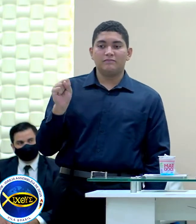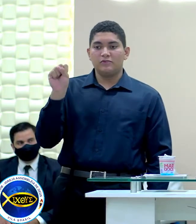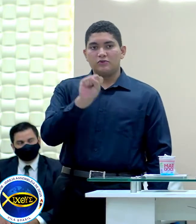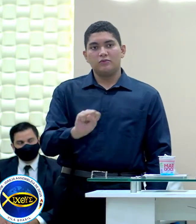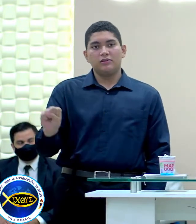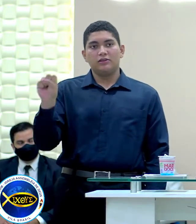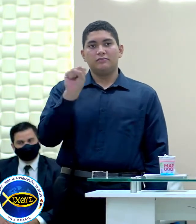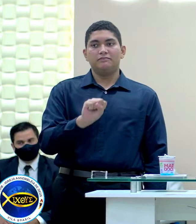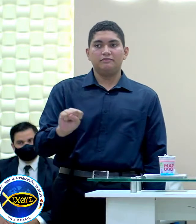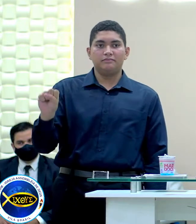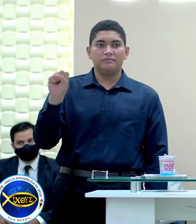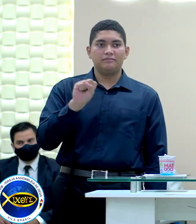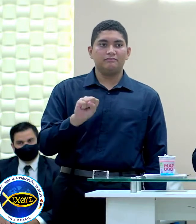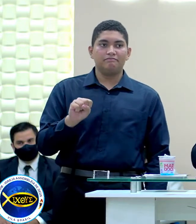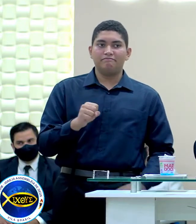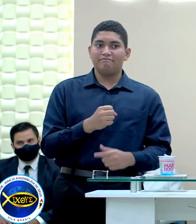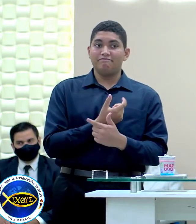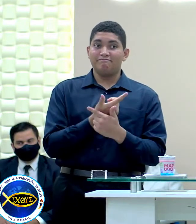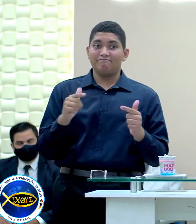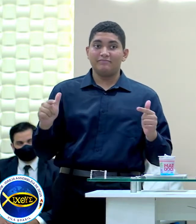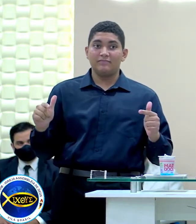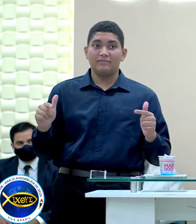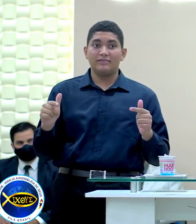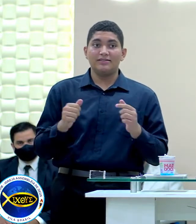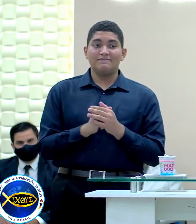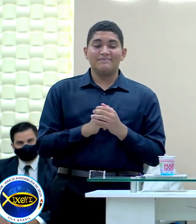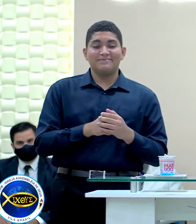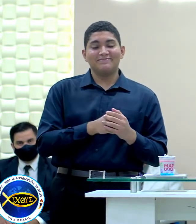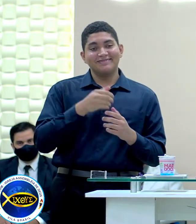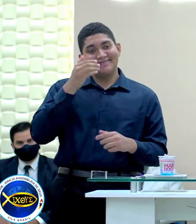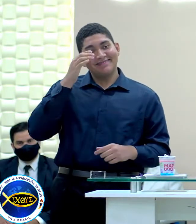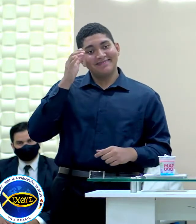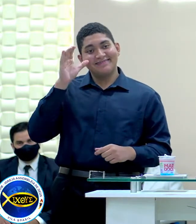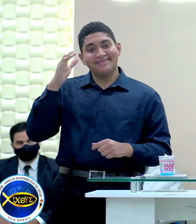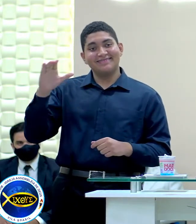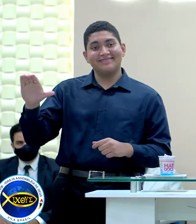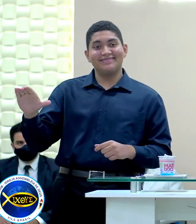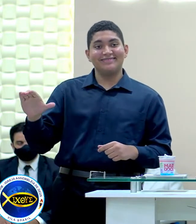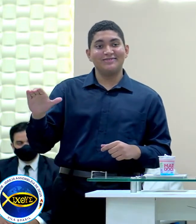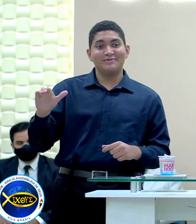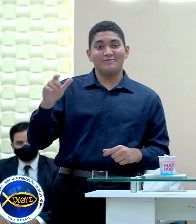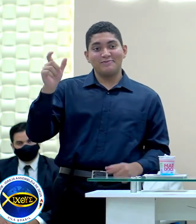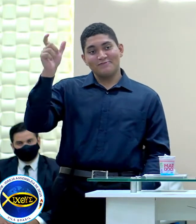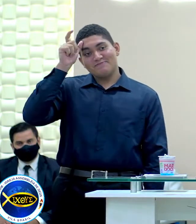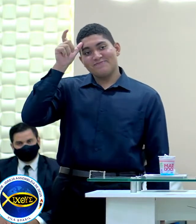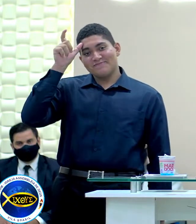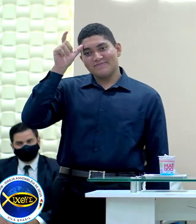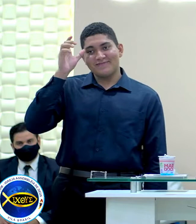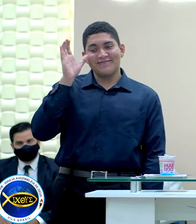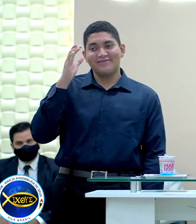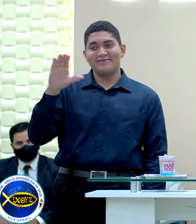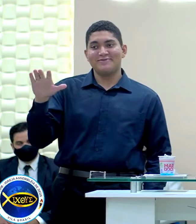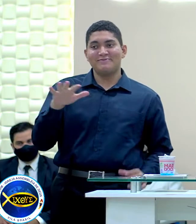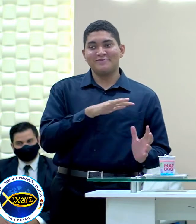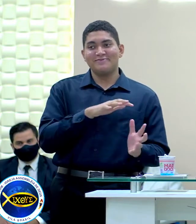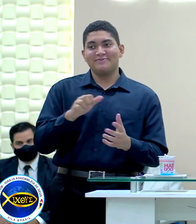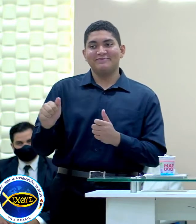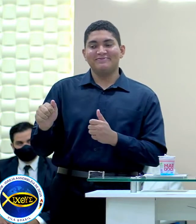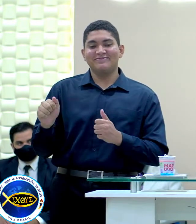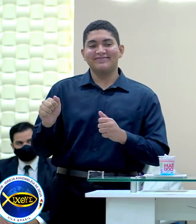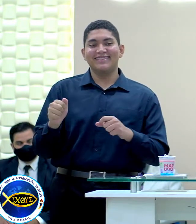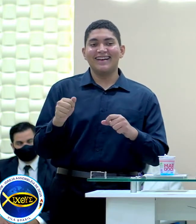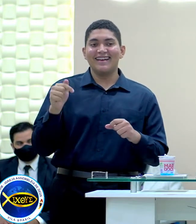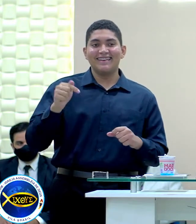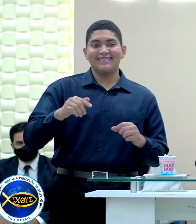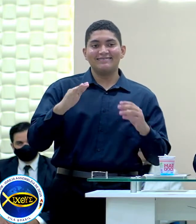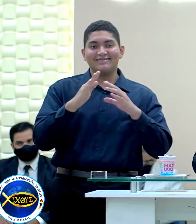não. Isso é costume do cão, isso é costume do mundo. Na igreja é compromisso